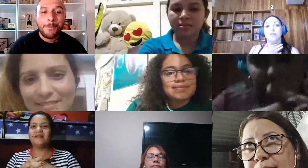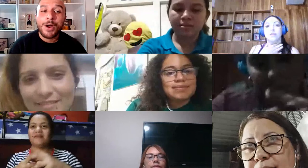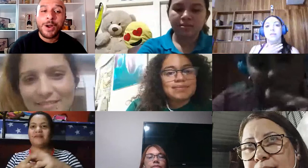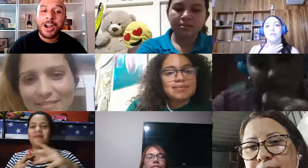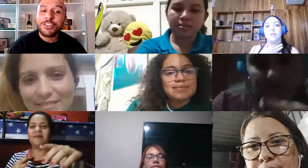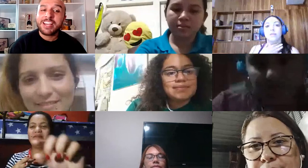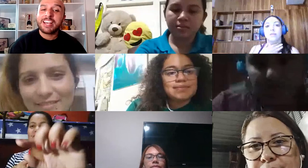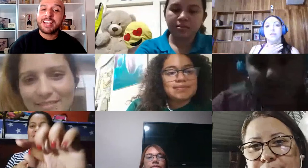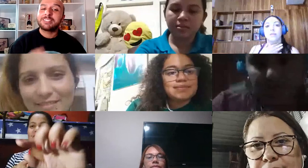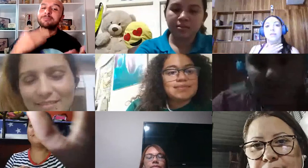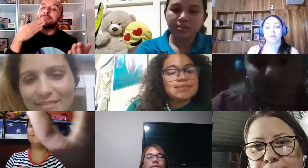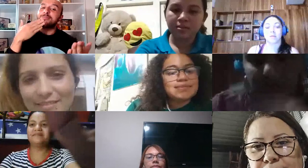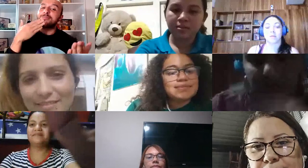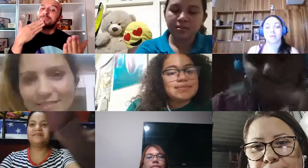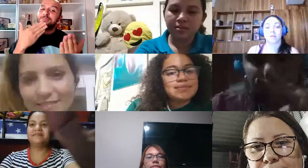Buenos días.